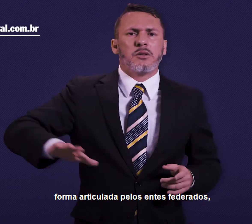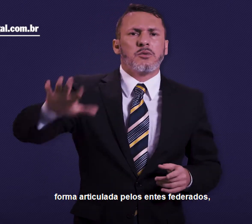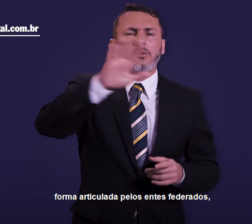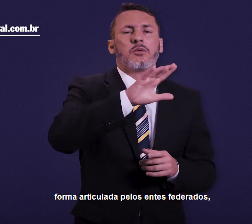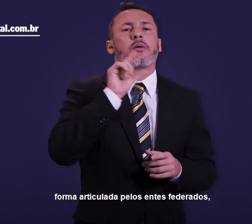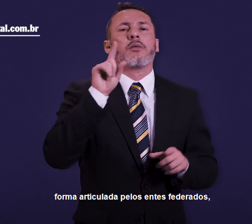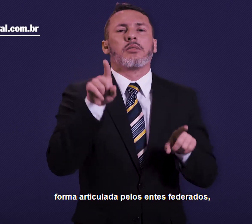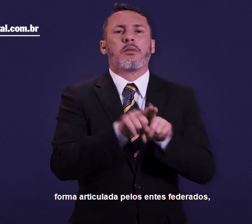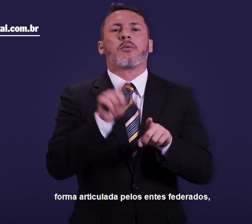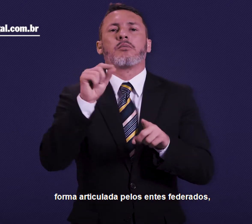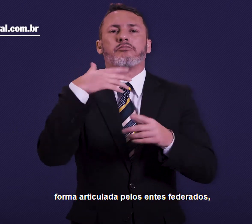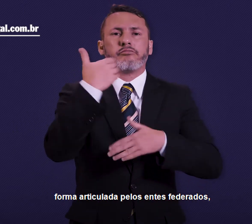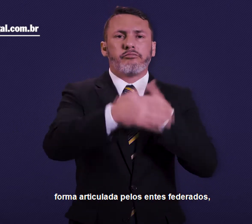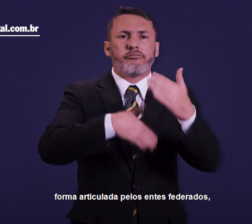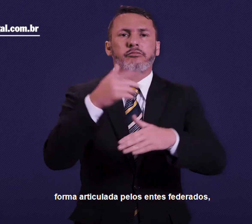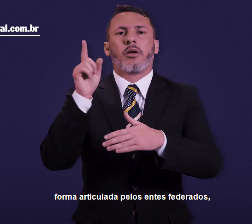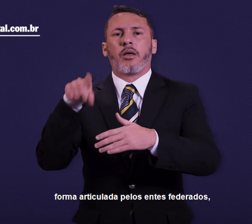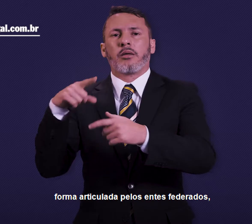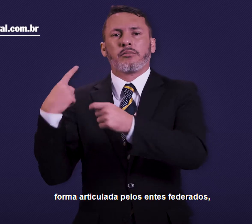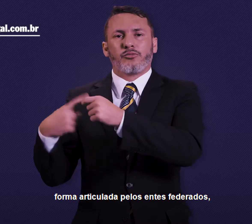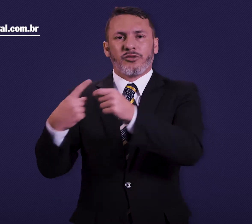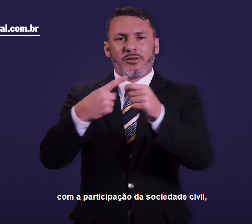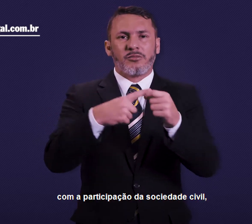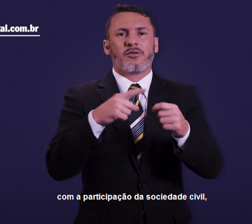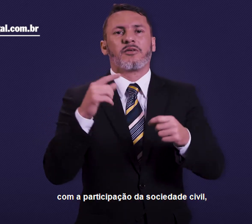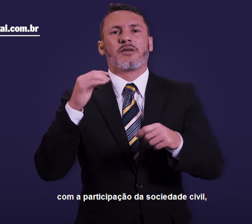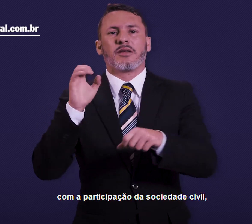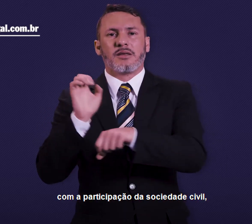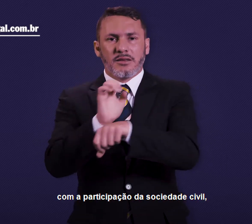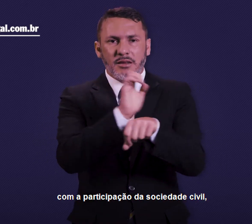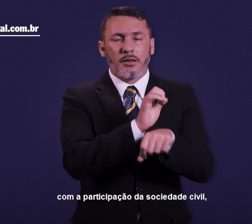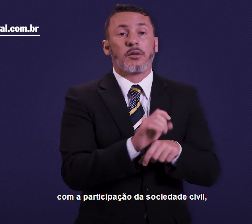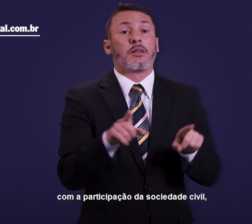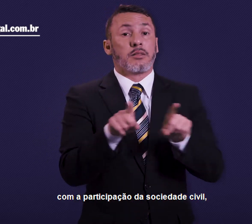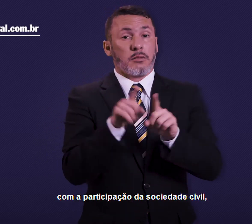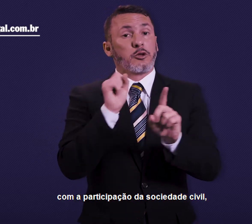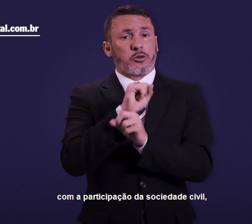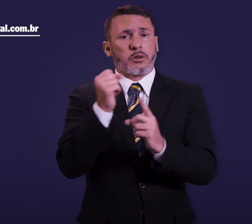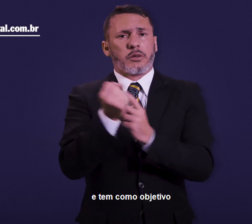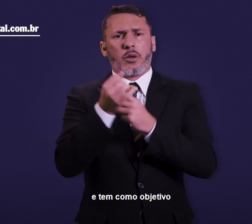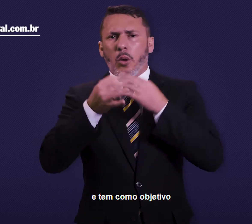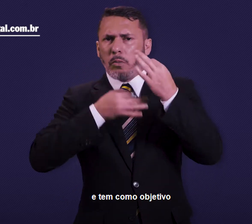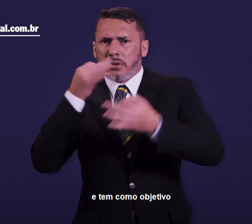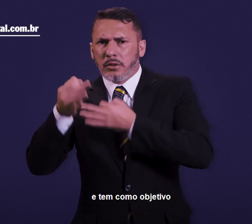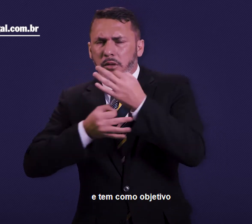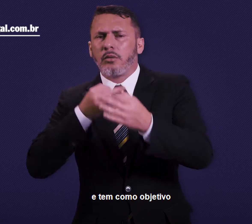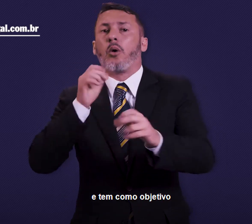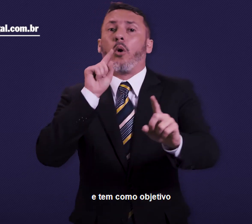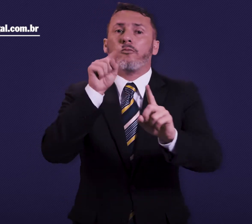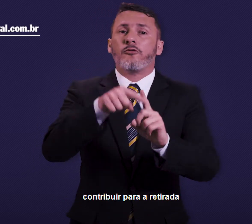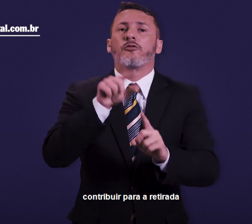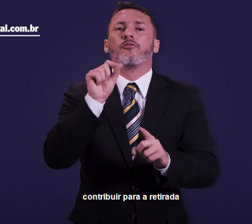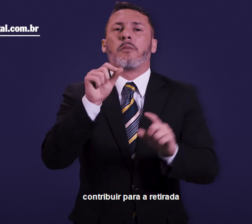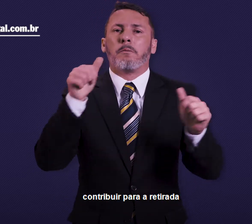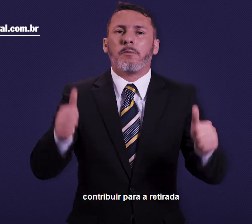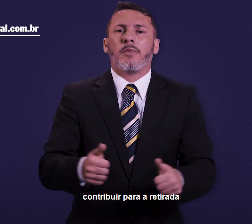forma articulada pelos entes federados com a participação da sociedade civil e tem como objetivo contribuir para